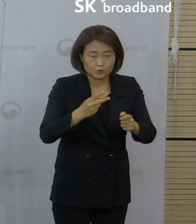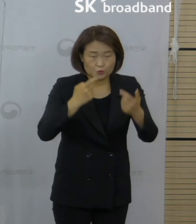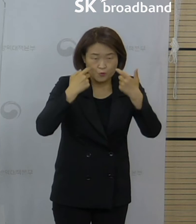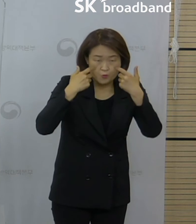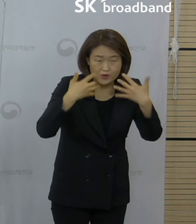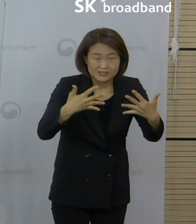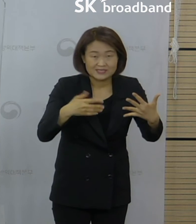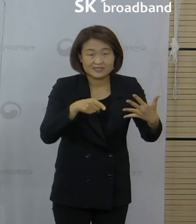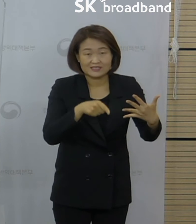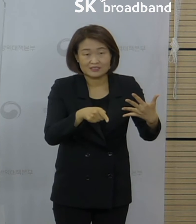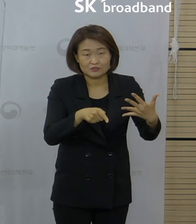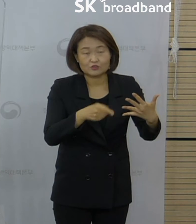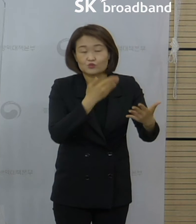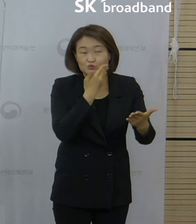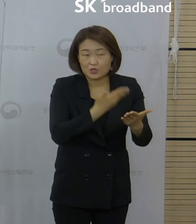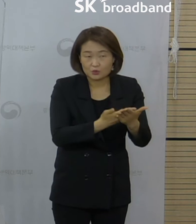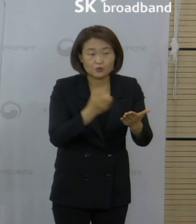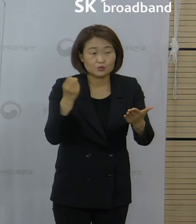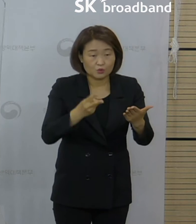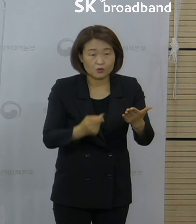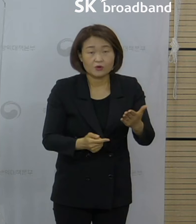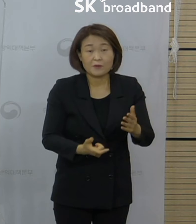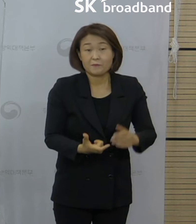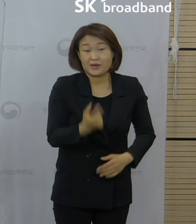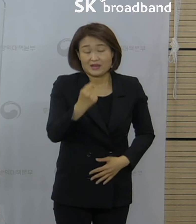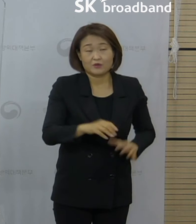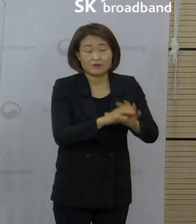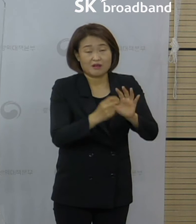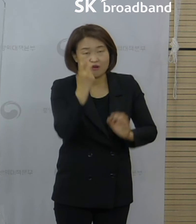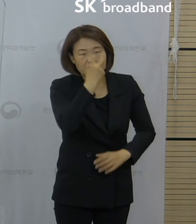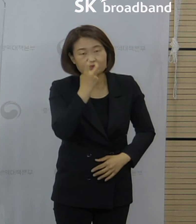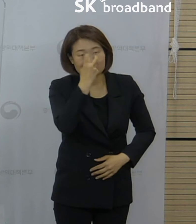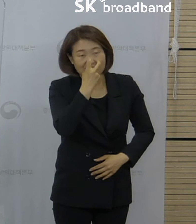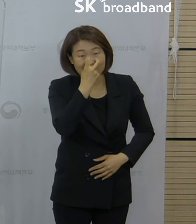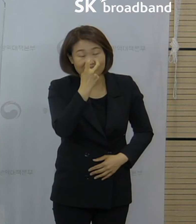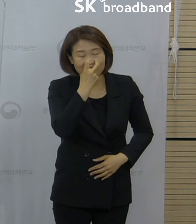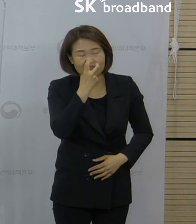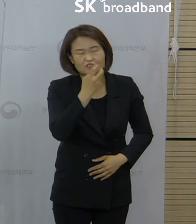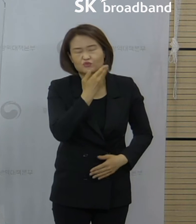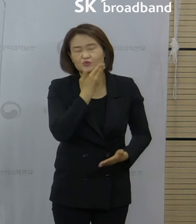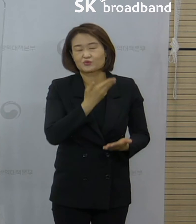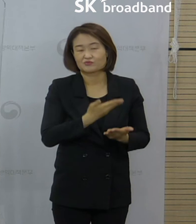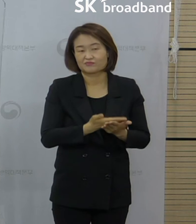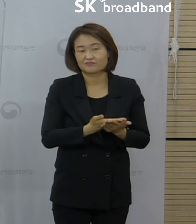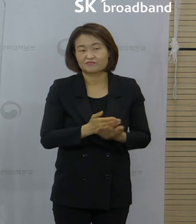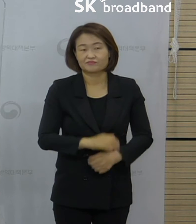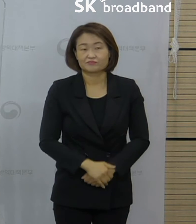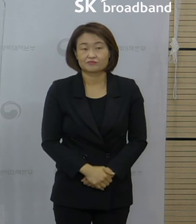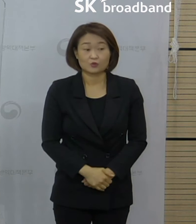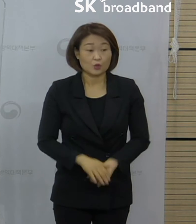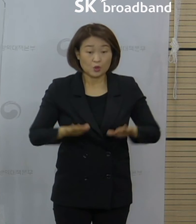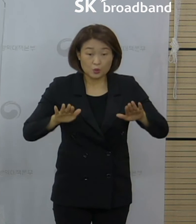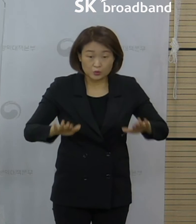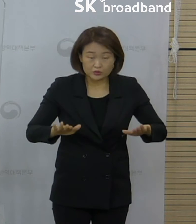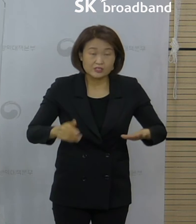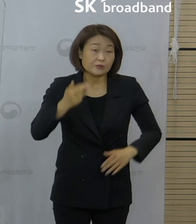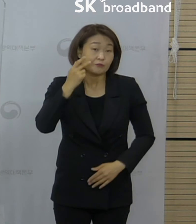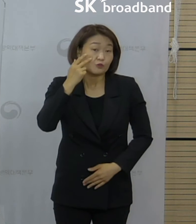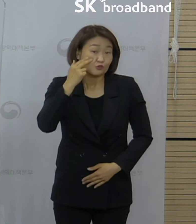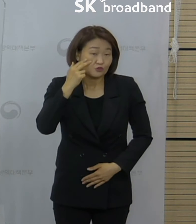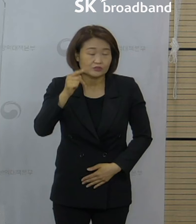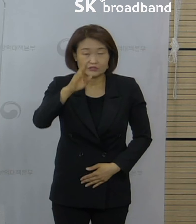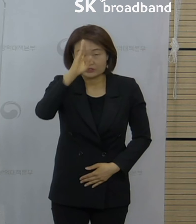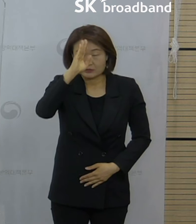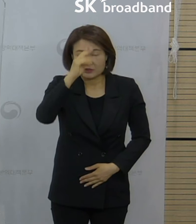사실은 간편성, 접근성에 대한 고려도 필요한 상황입니다. 마침 오늘 미국의 질병관리청에서